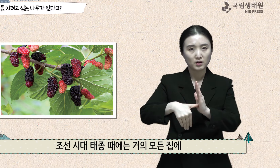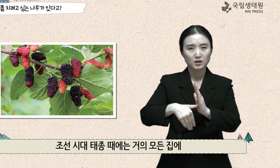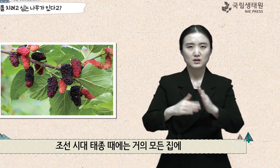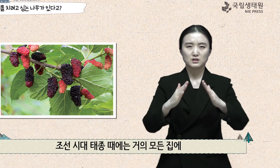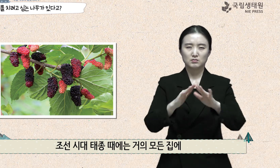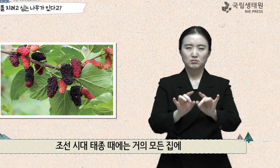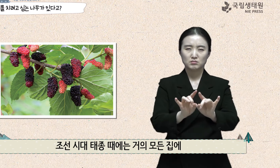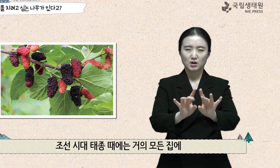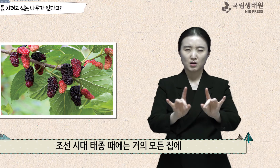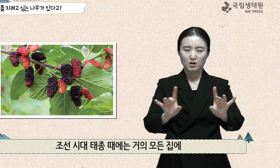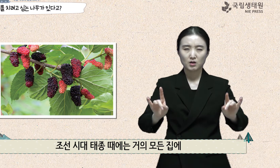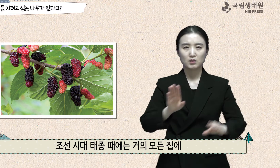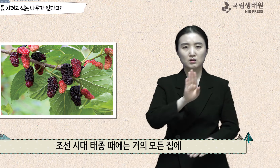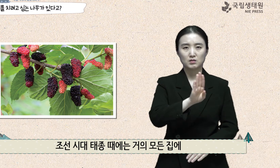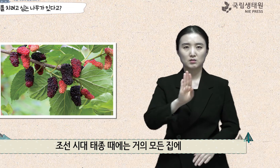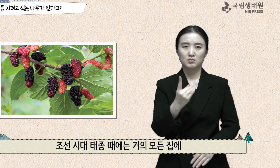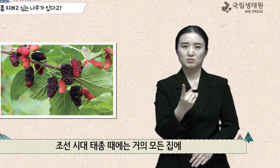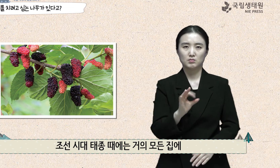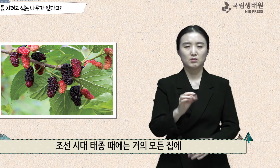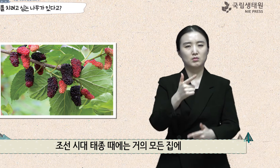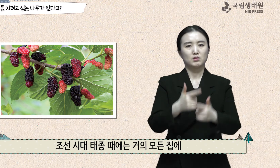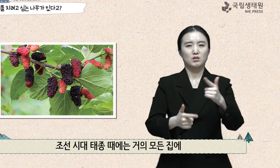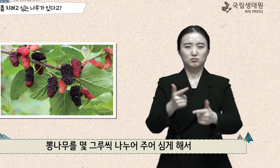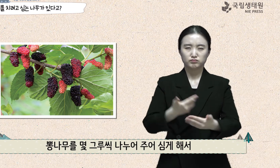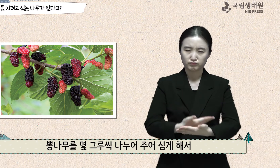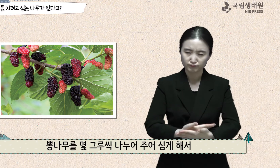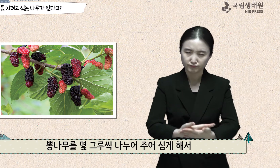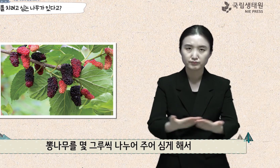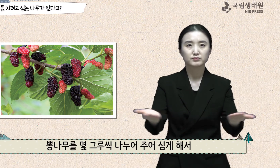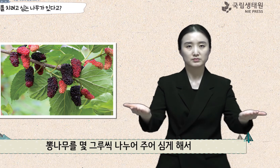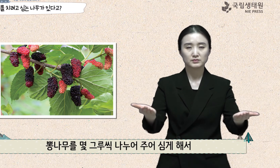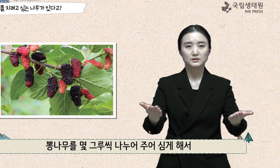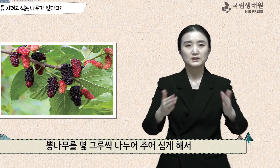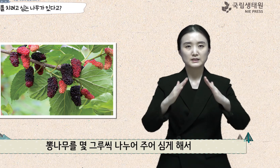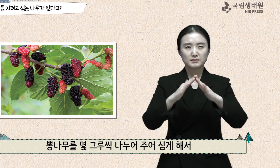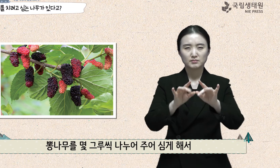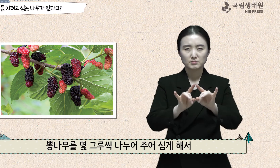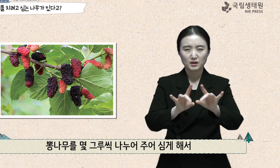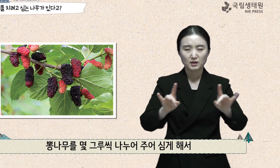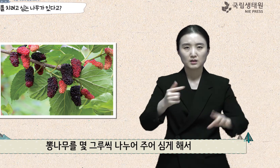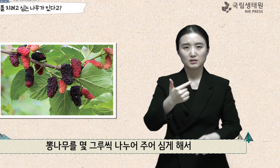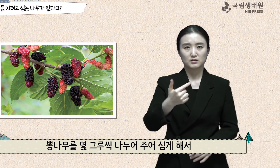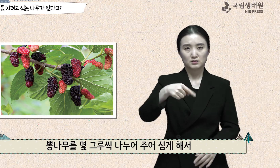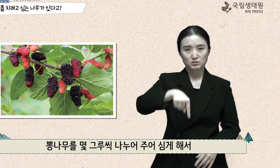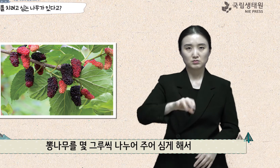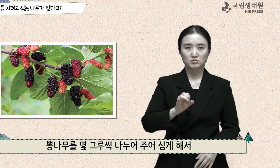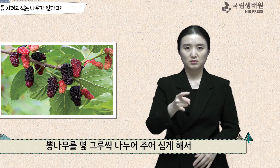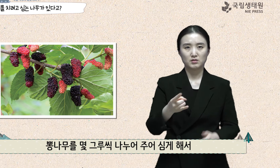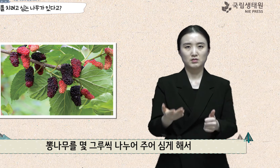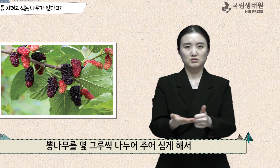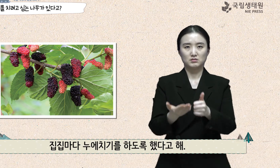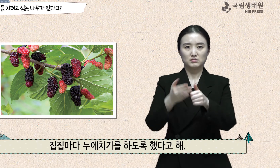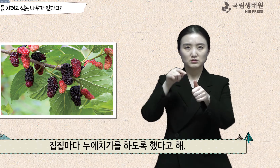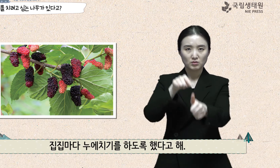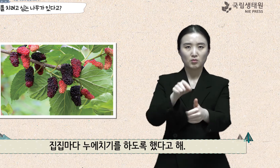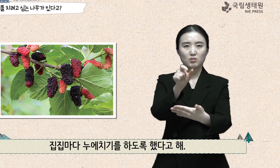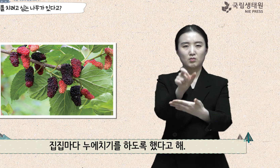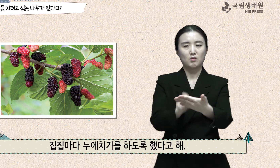조선시대 태종 때에는 거의 모든 집에 뽕나무를 몇 그루씩 나누어 주어 심게 해서